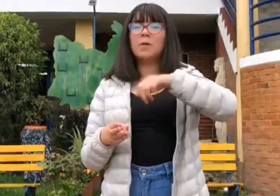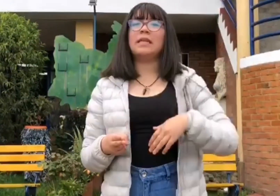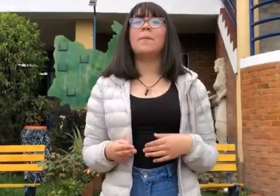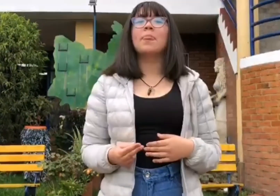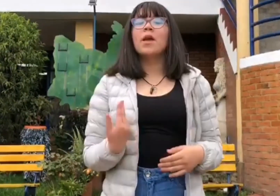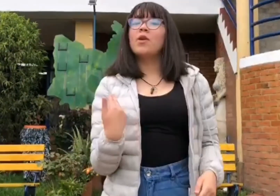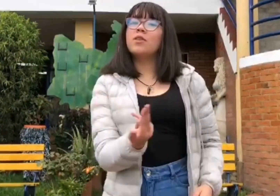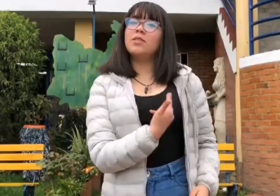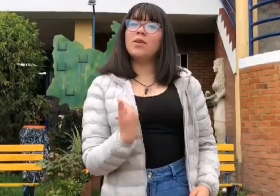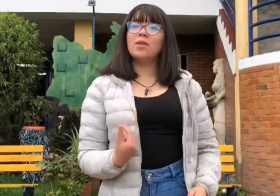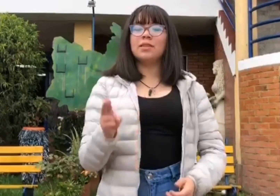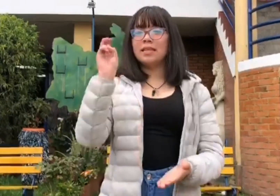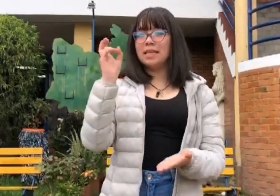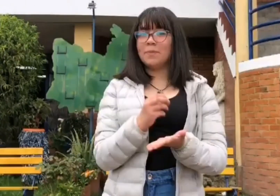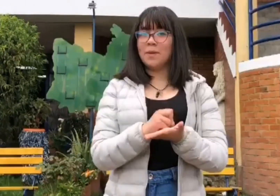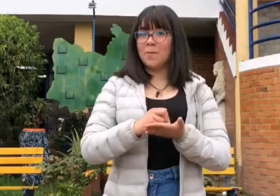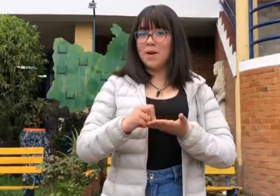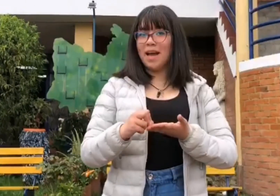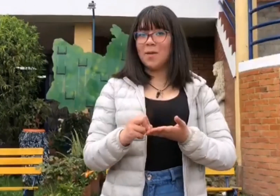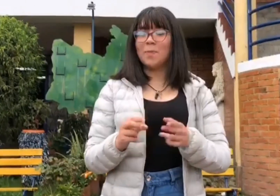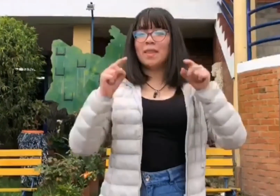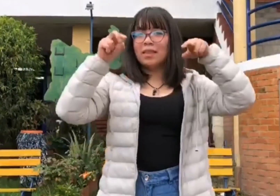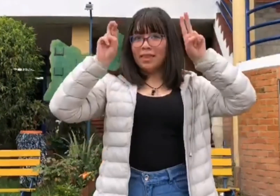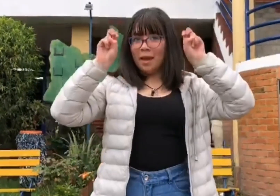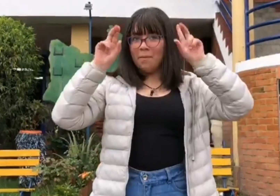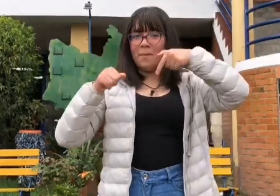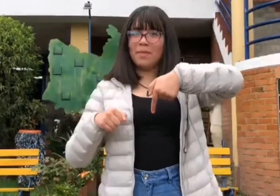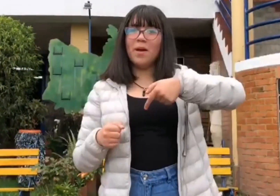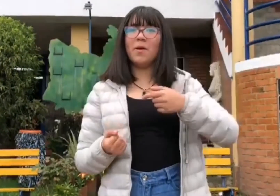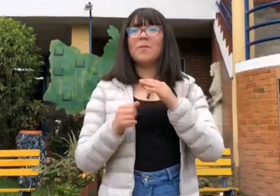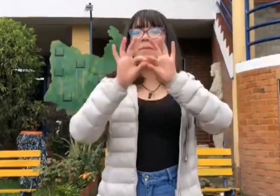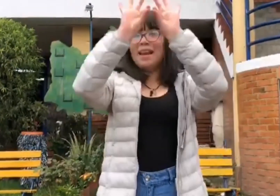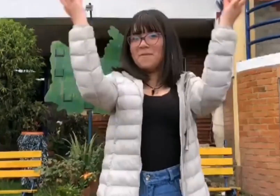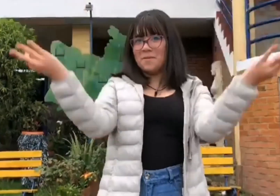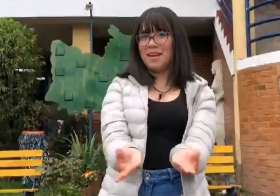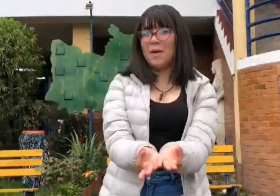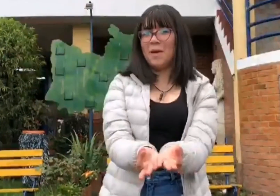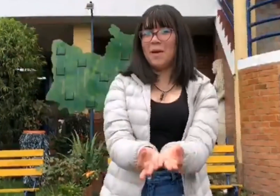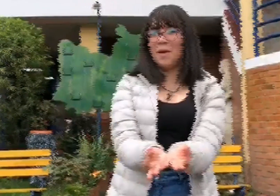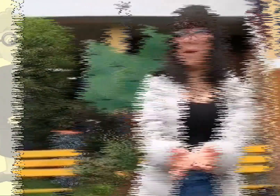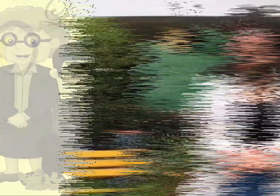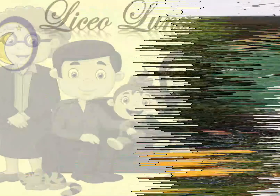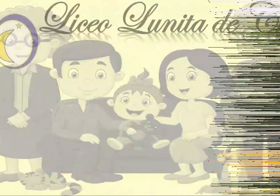Murcia. Nosotros, séptimo grado. Tema de hoy, la familia.